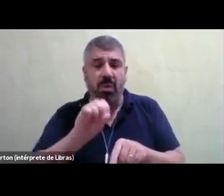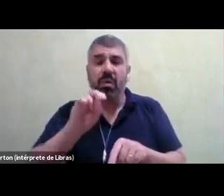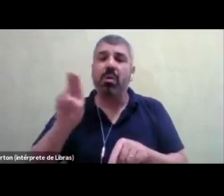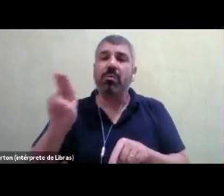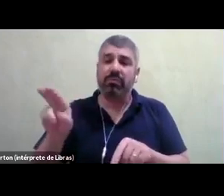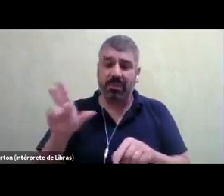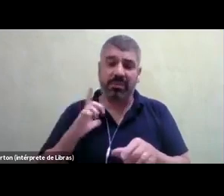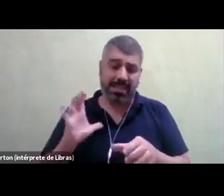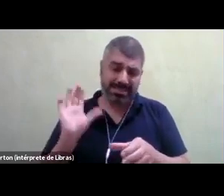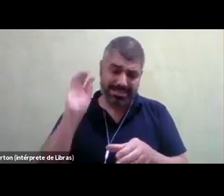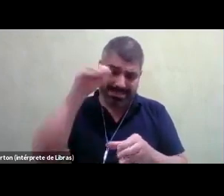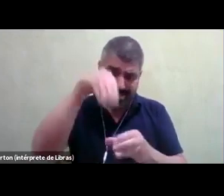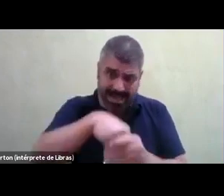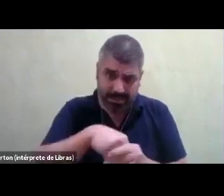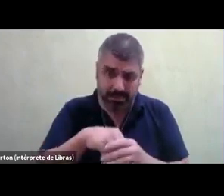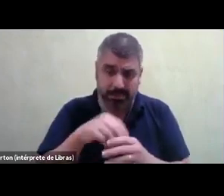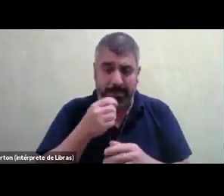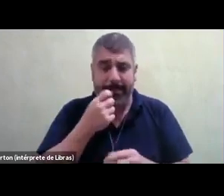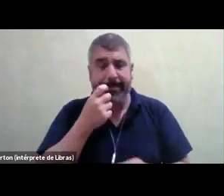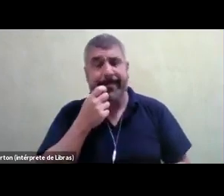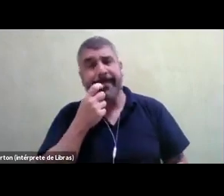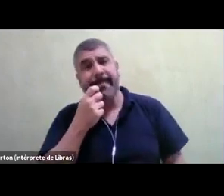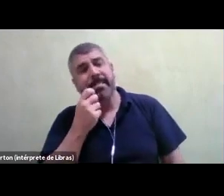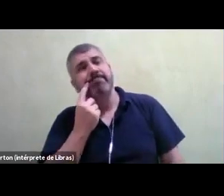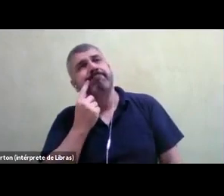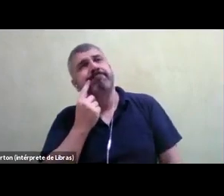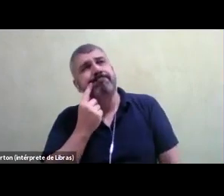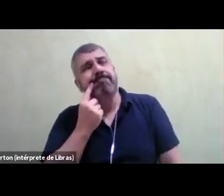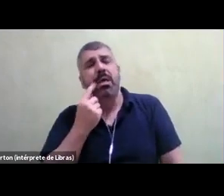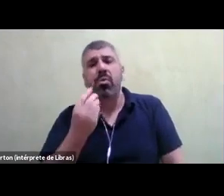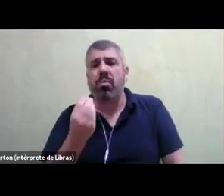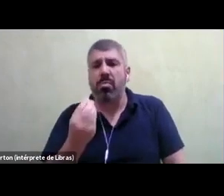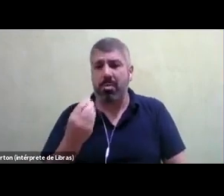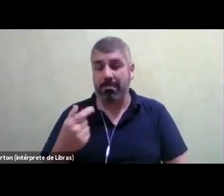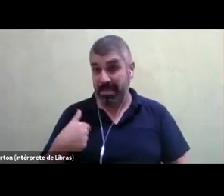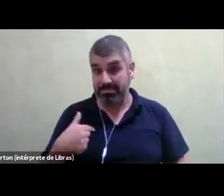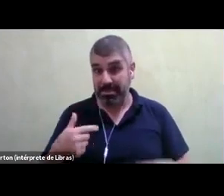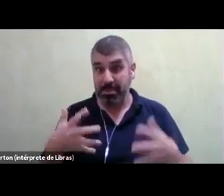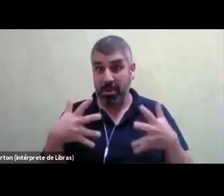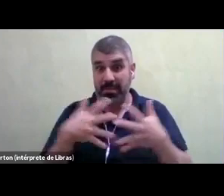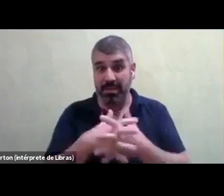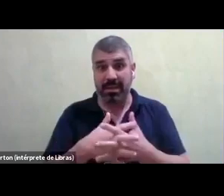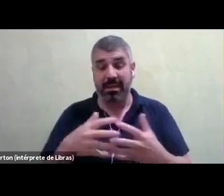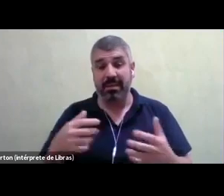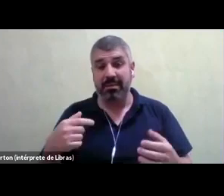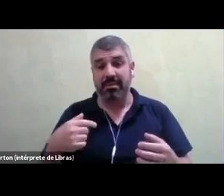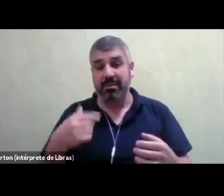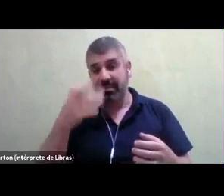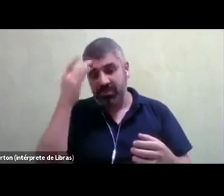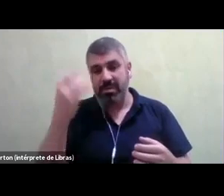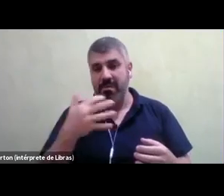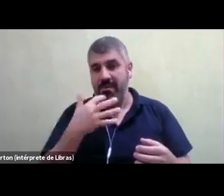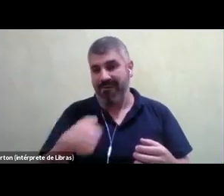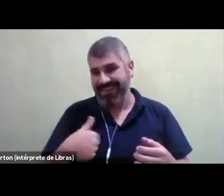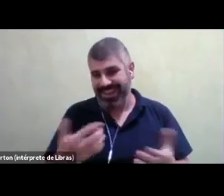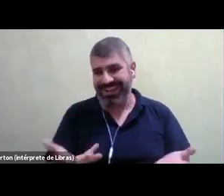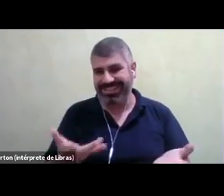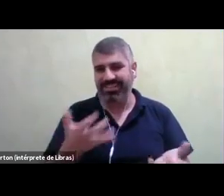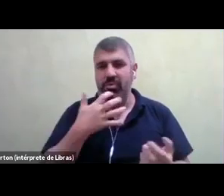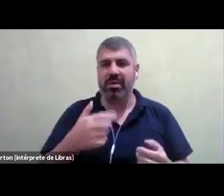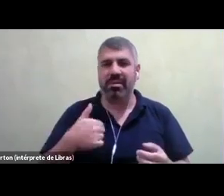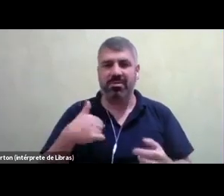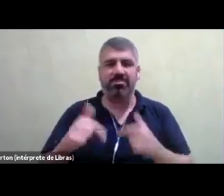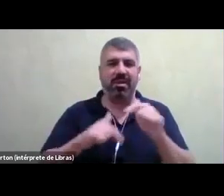contemplada ali? E aí é uma questão muito complicada, né? Quem me conhece, conhece o meu trabalho. Eu, apesar